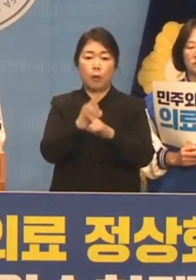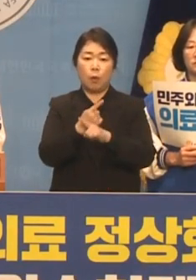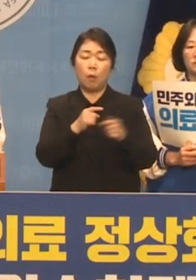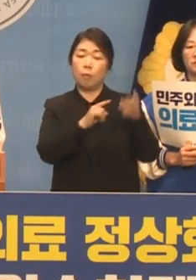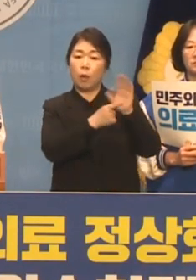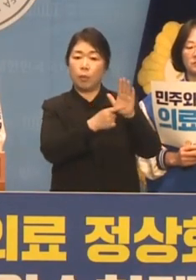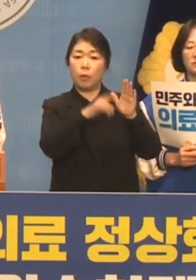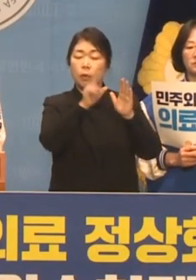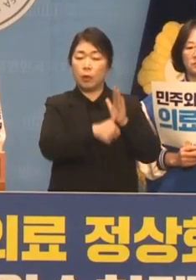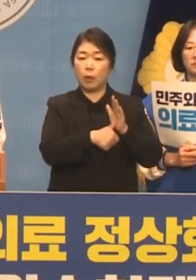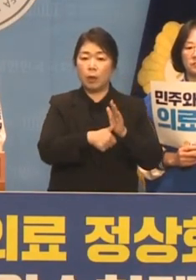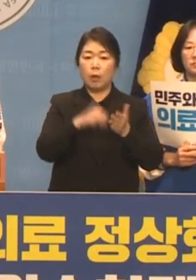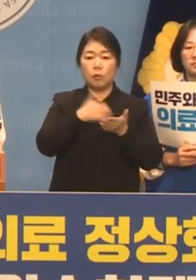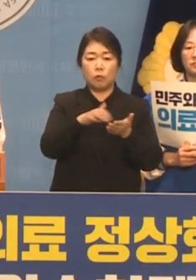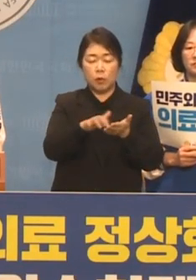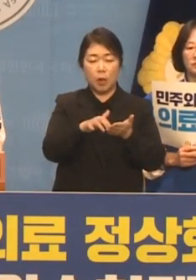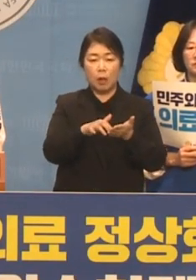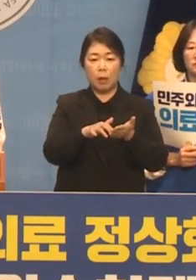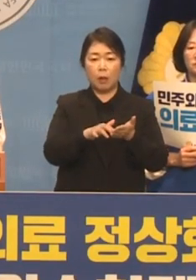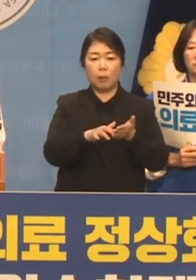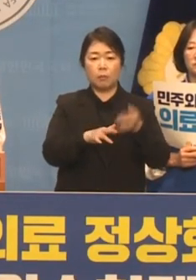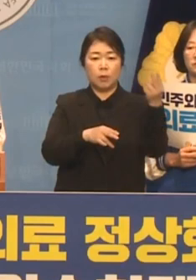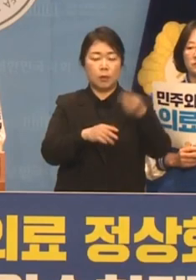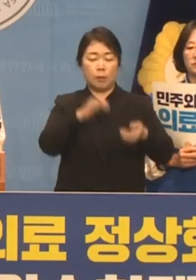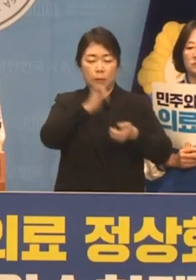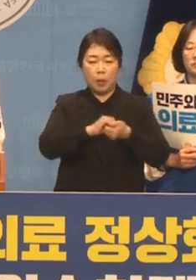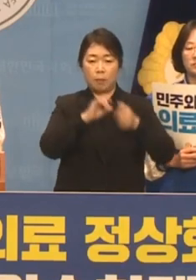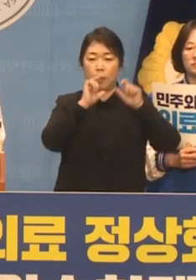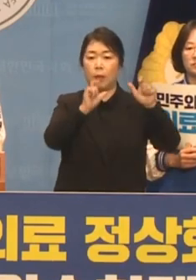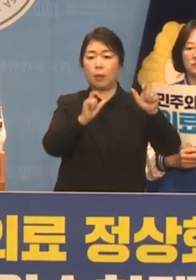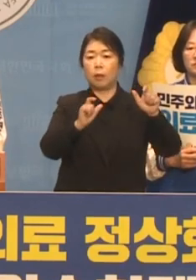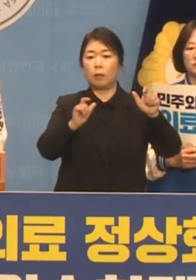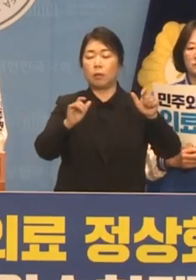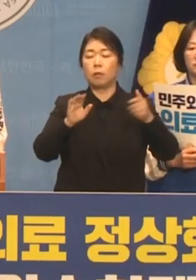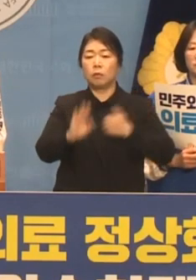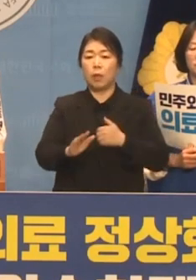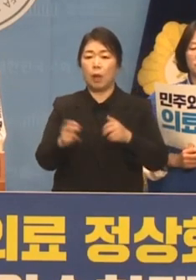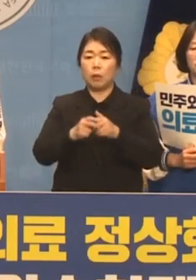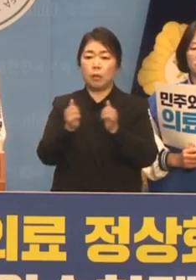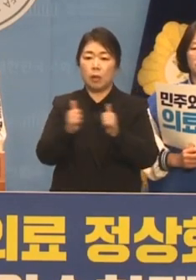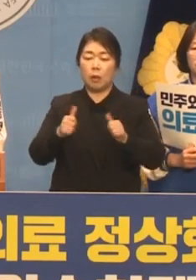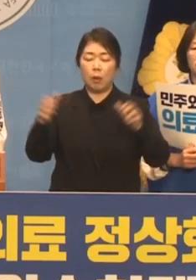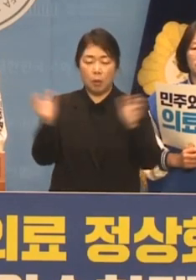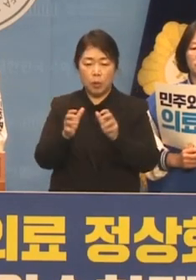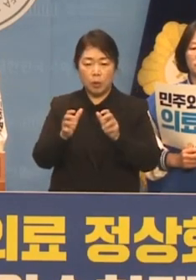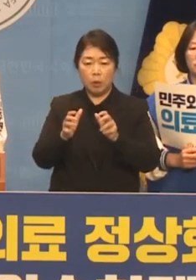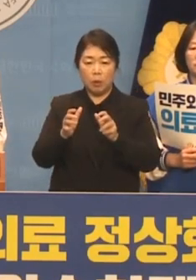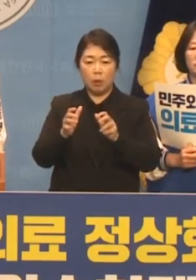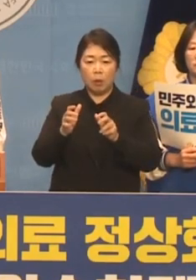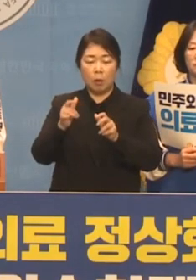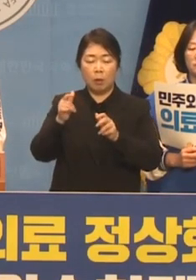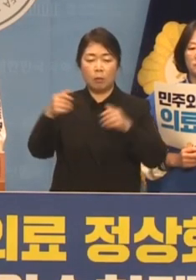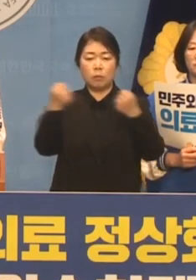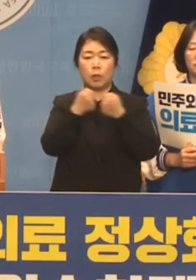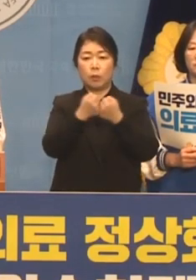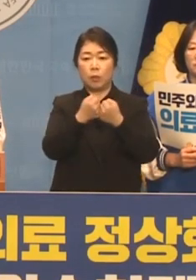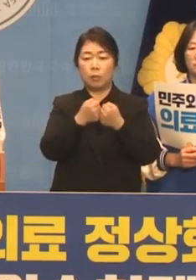유도하며 숫자에 가친 정쟁에 몰두했습니다 의사들도 환자를 외면하고